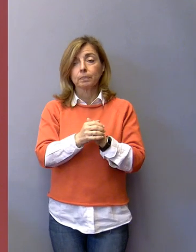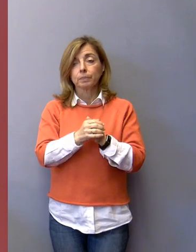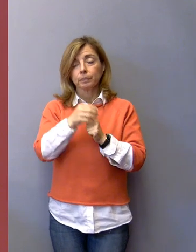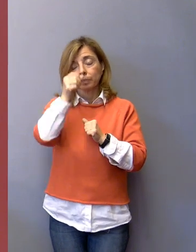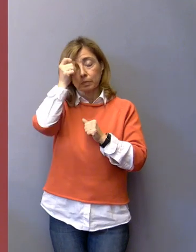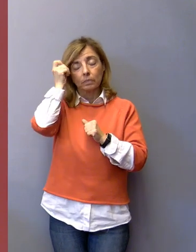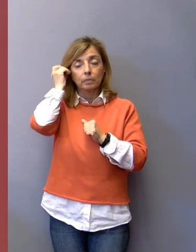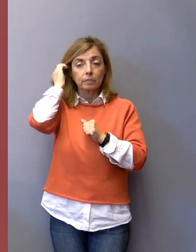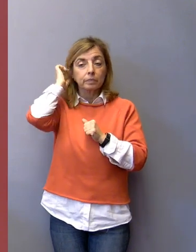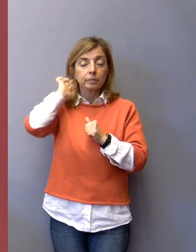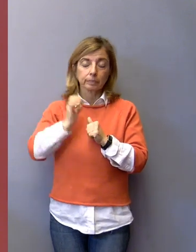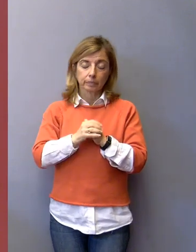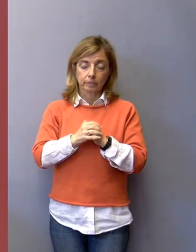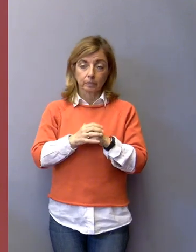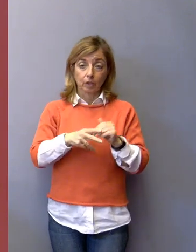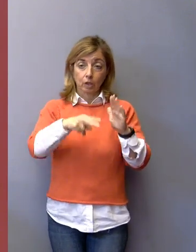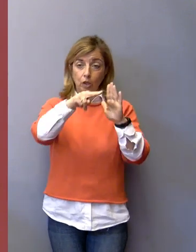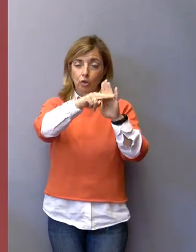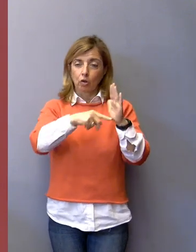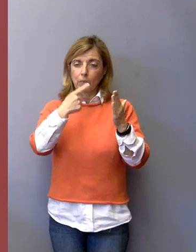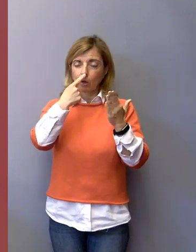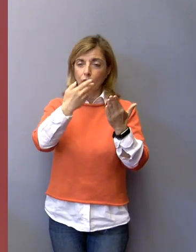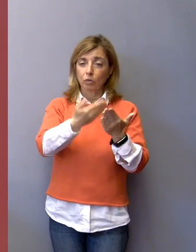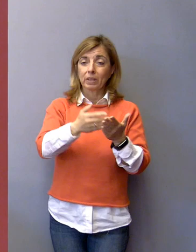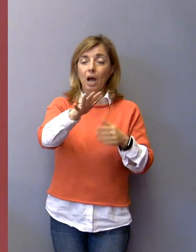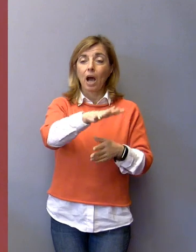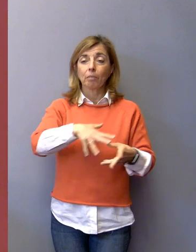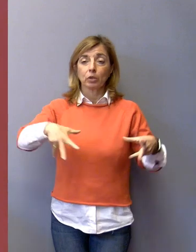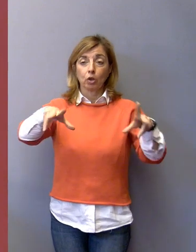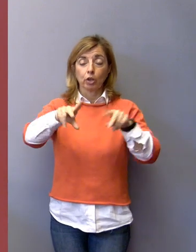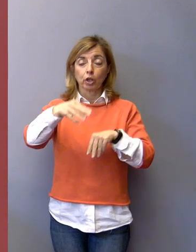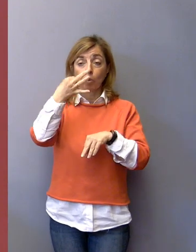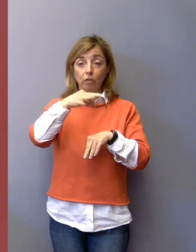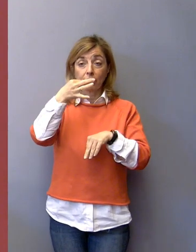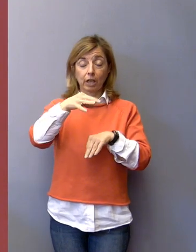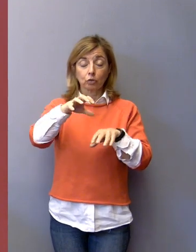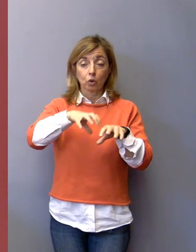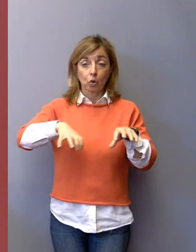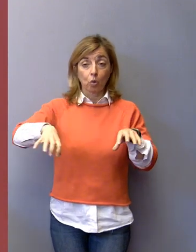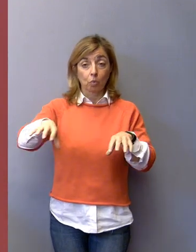del delle norme di conformità ambito di riqualificazione urbana residenziale